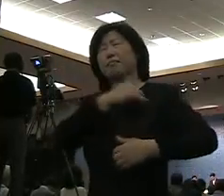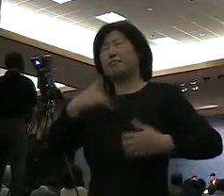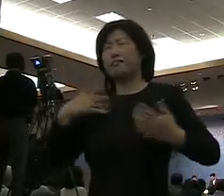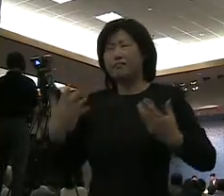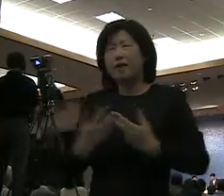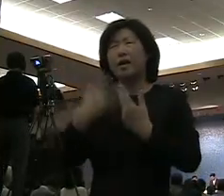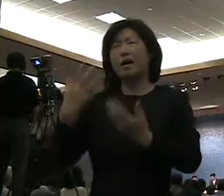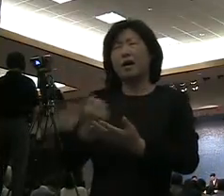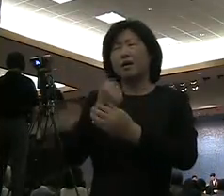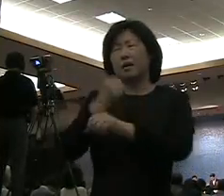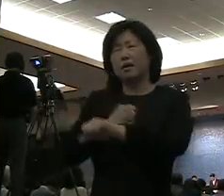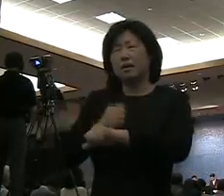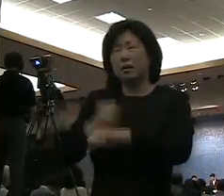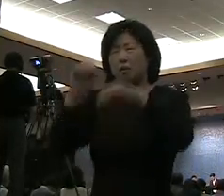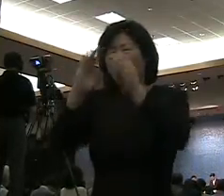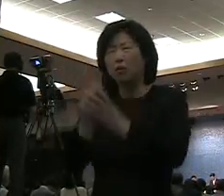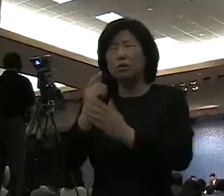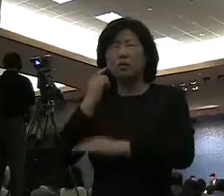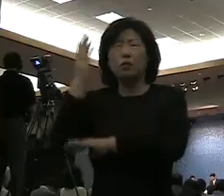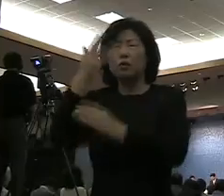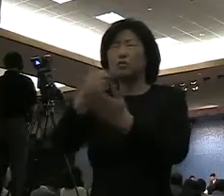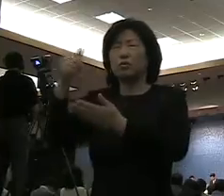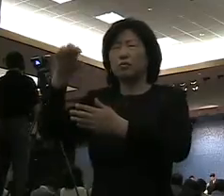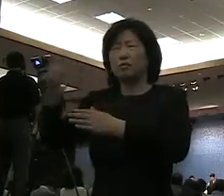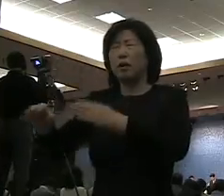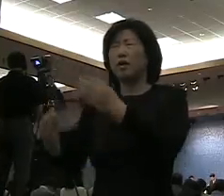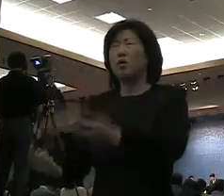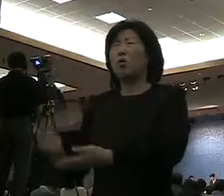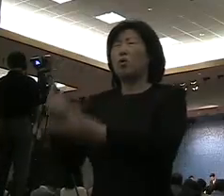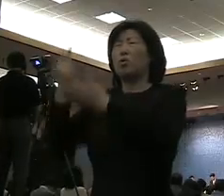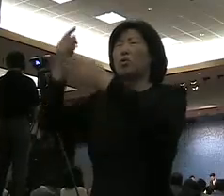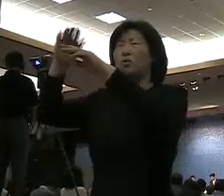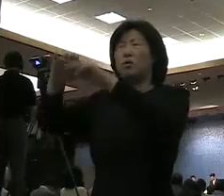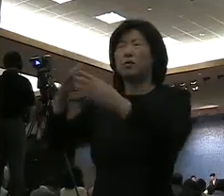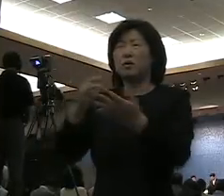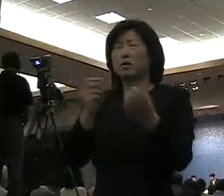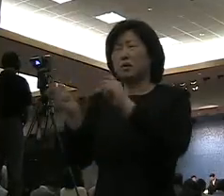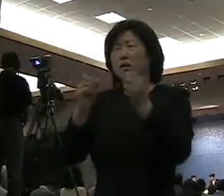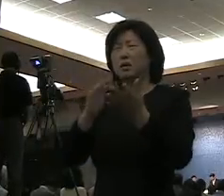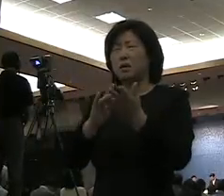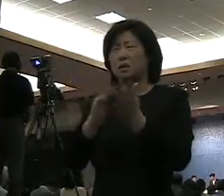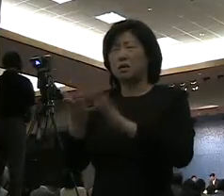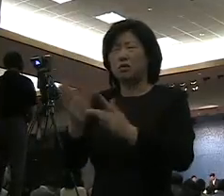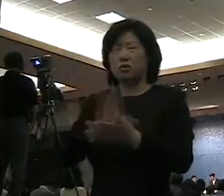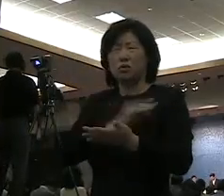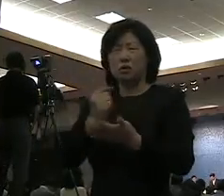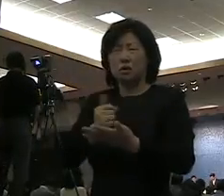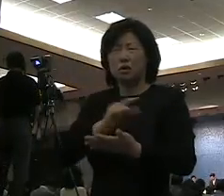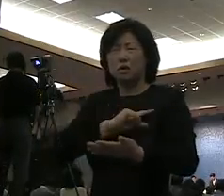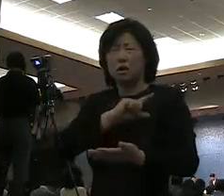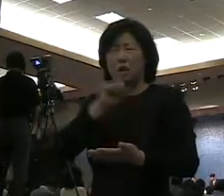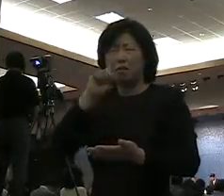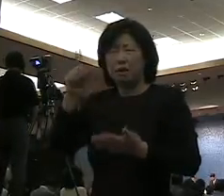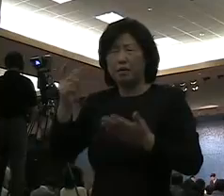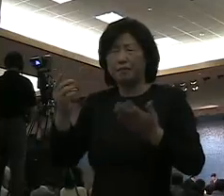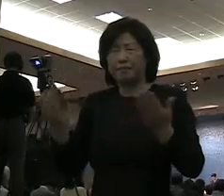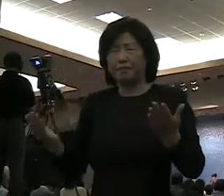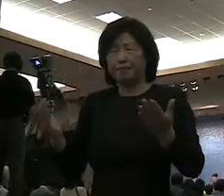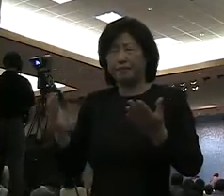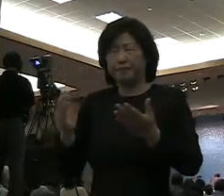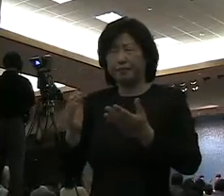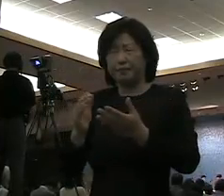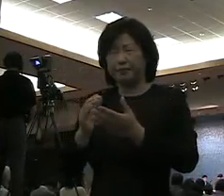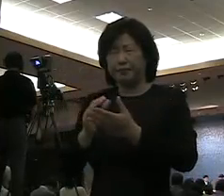도와주시옵소서. 모든 영광 주님 앞에 올려드리오며 살아계신 예수 그리스도의 이름으로 간절히 기도하옵나이다.